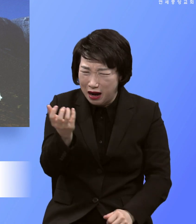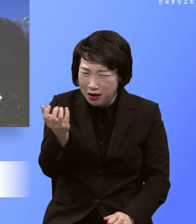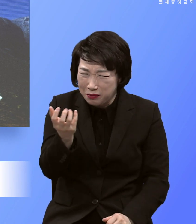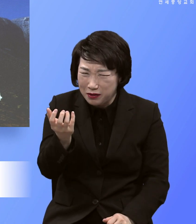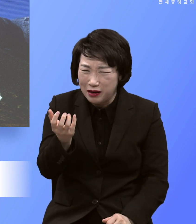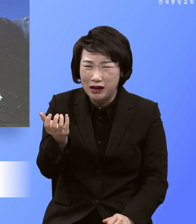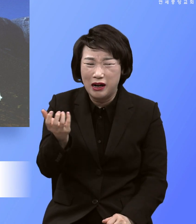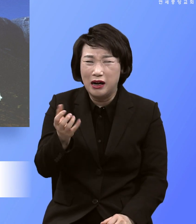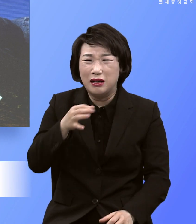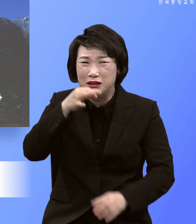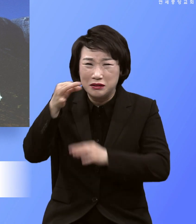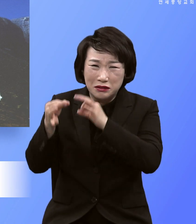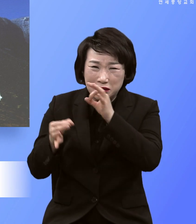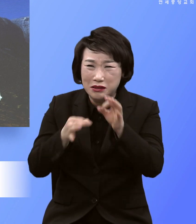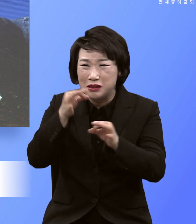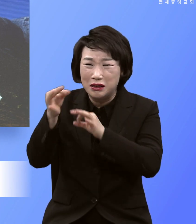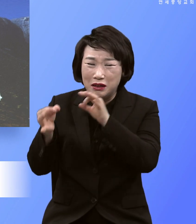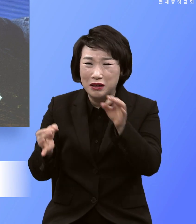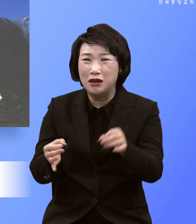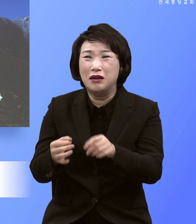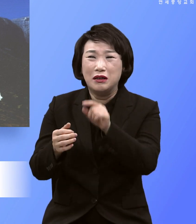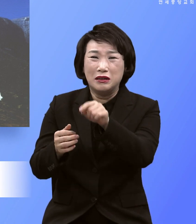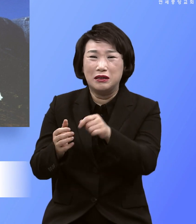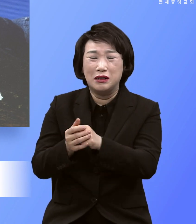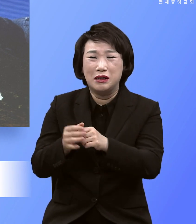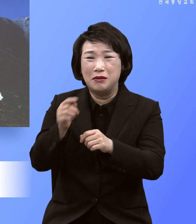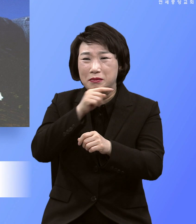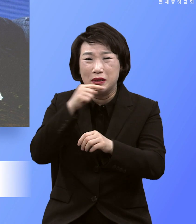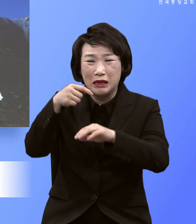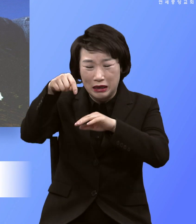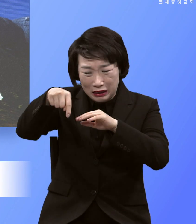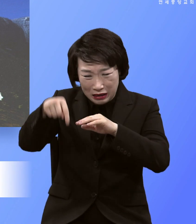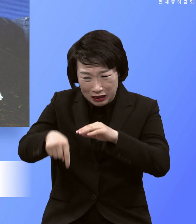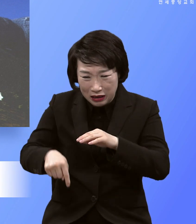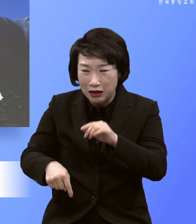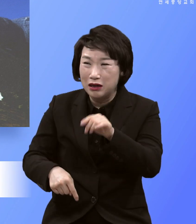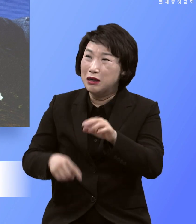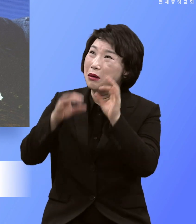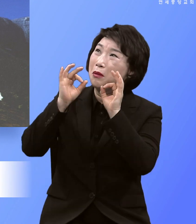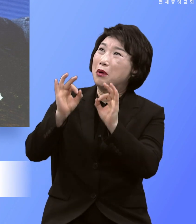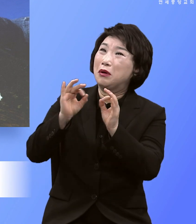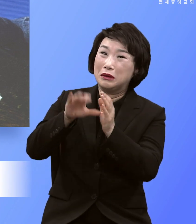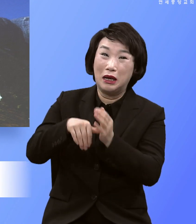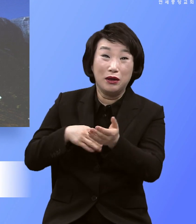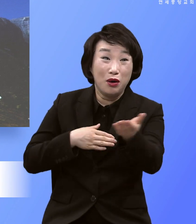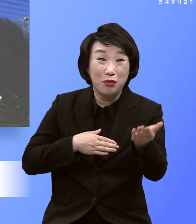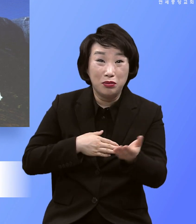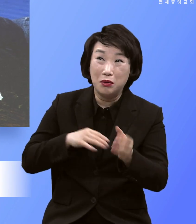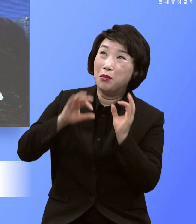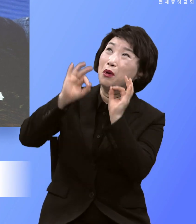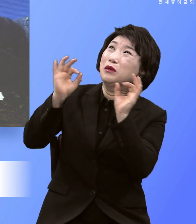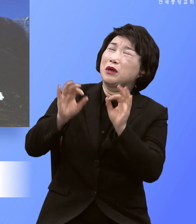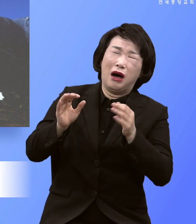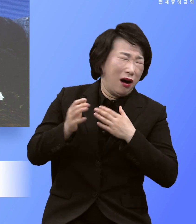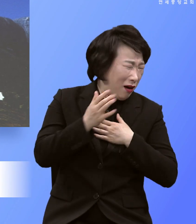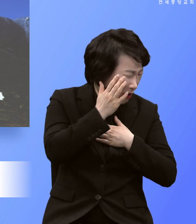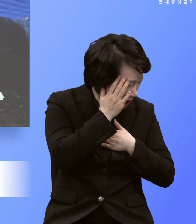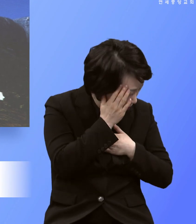고통스러운 신음소리와 그 쏟아지는 피를 바라볼 때 쳐다보는 순간